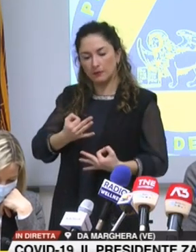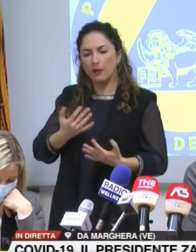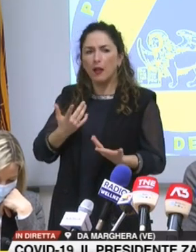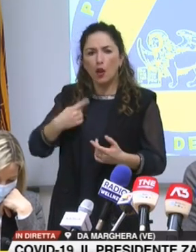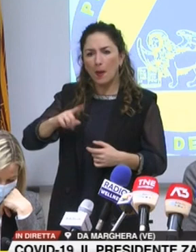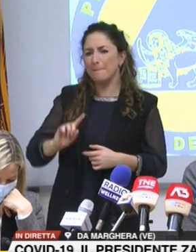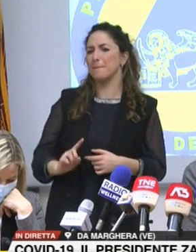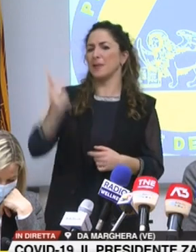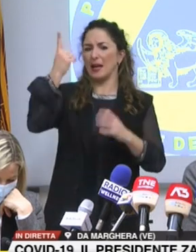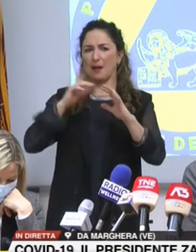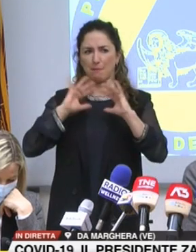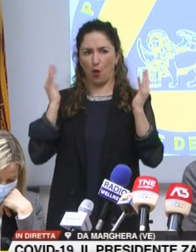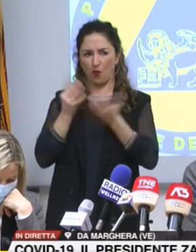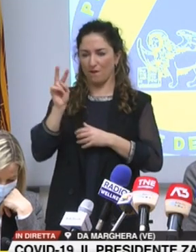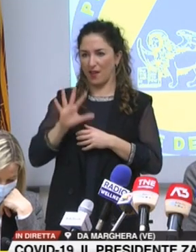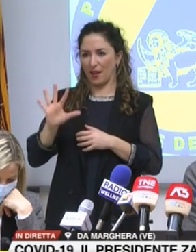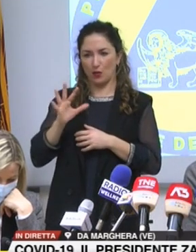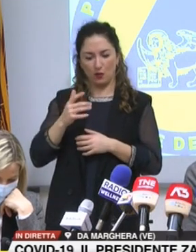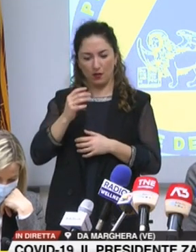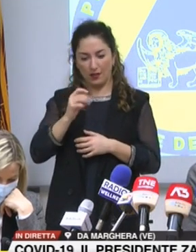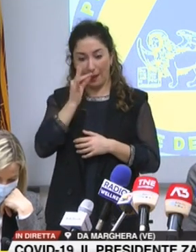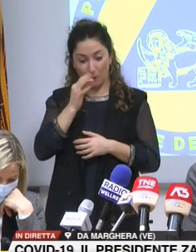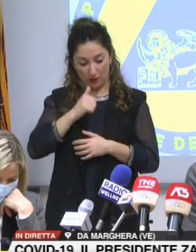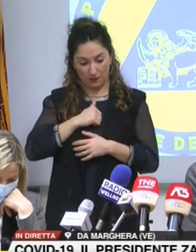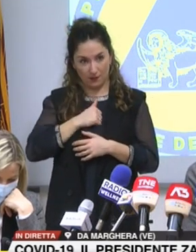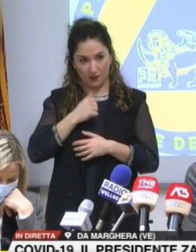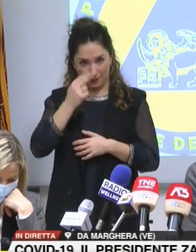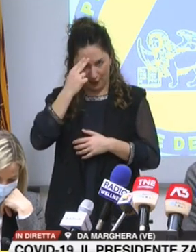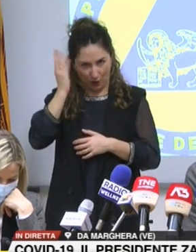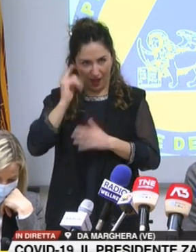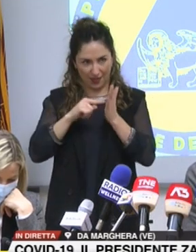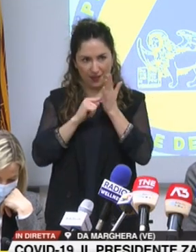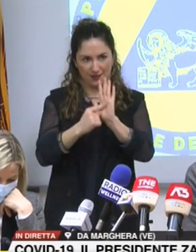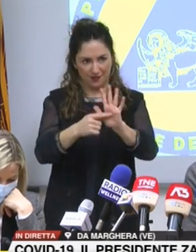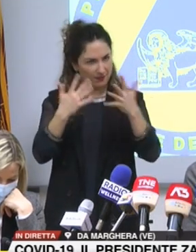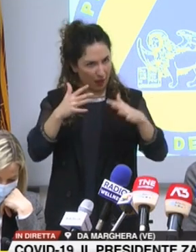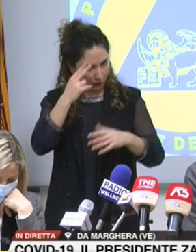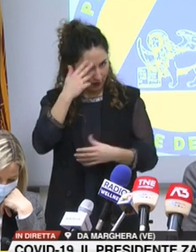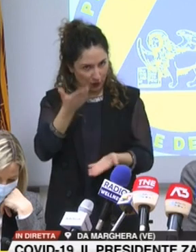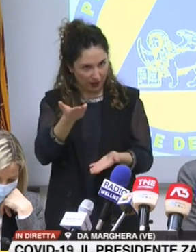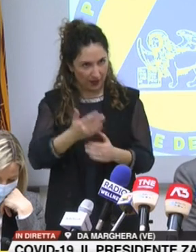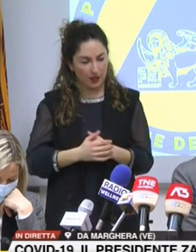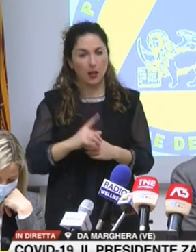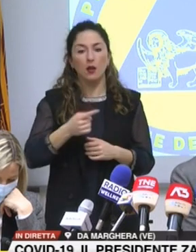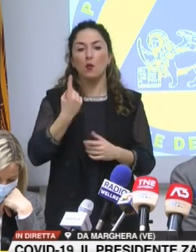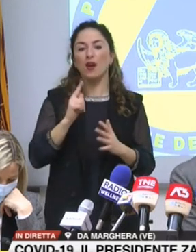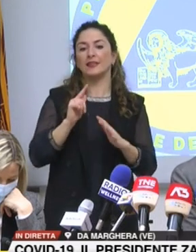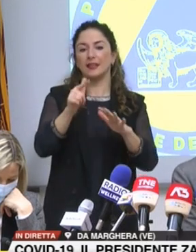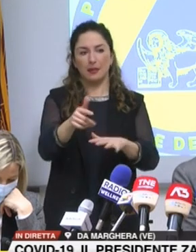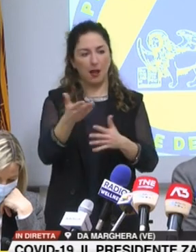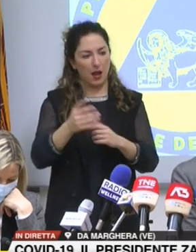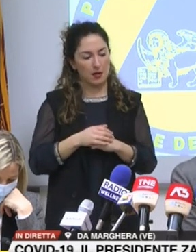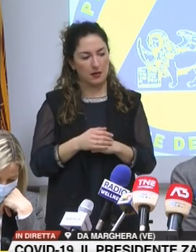al mondo, parlo del Veneto, a parlare del fai da te e a farlo vedere, vi ricordate quella volta, no? Sì. Boh, poi dopo una settimana è